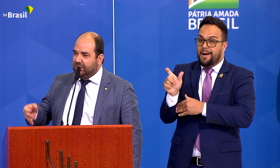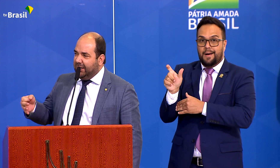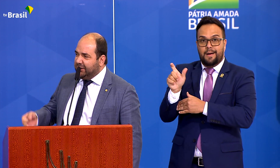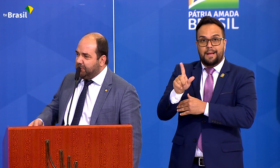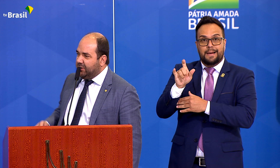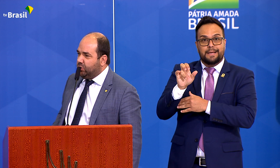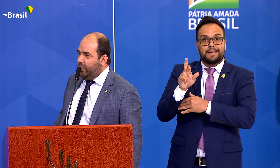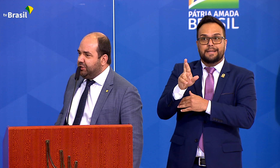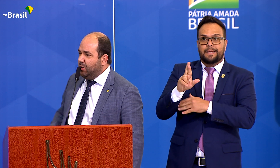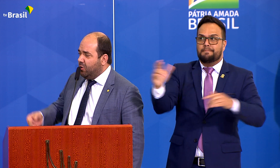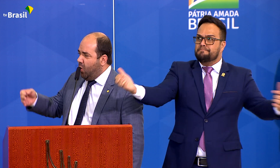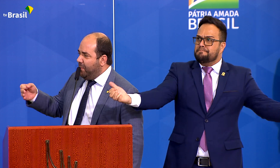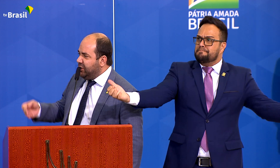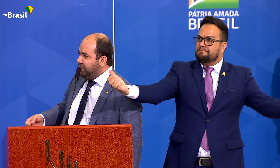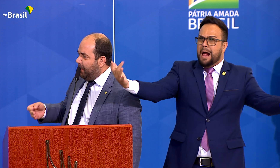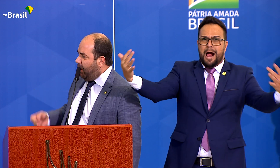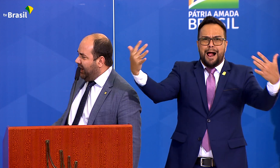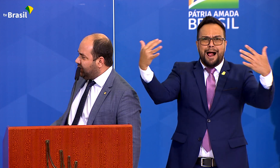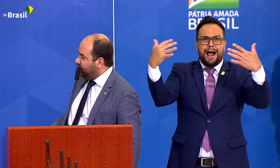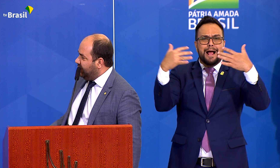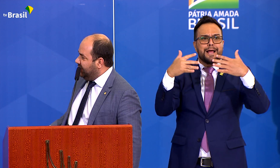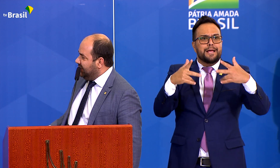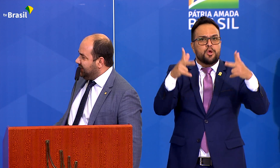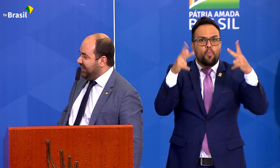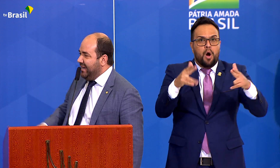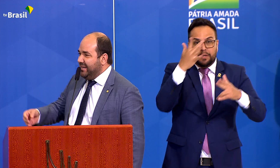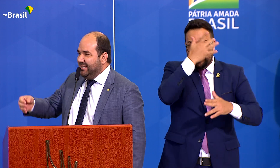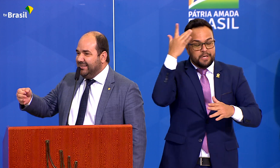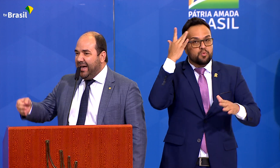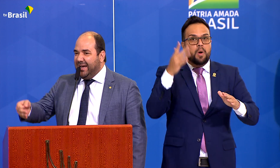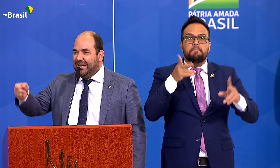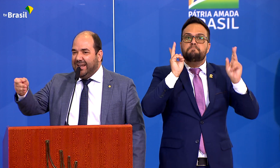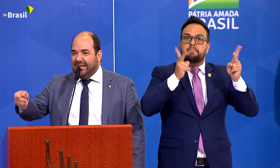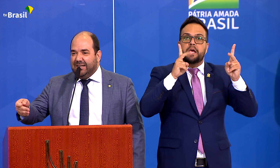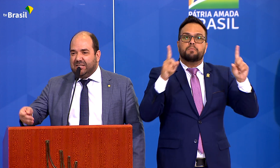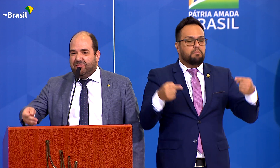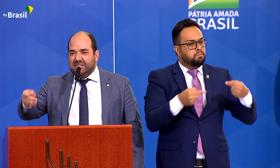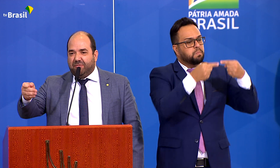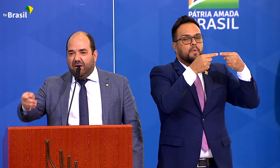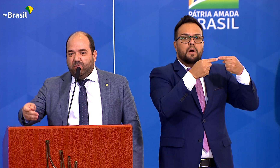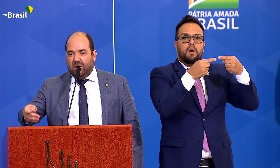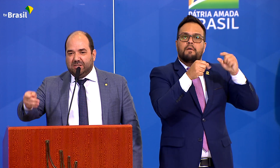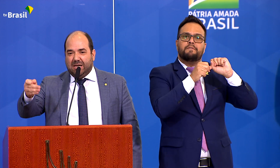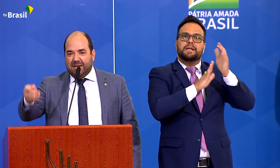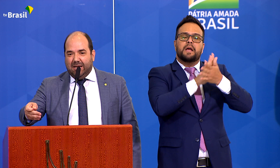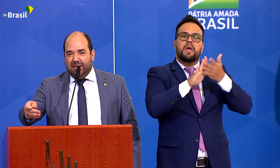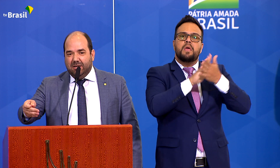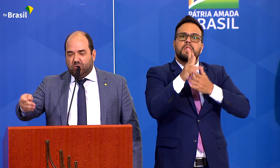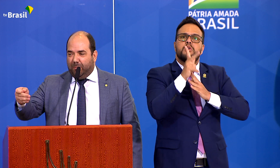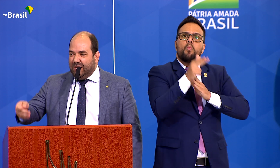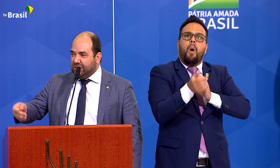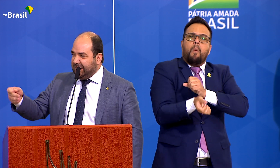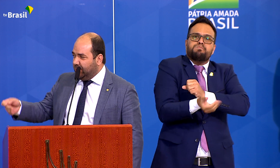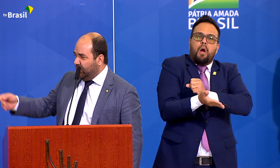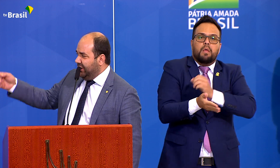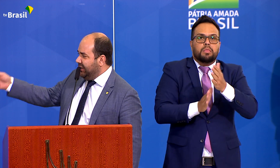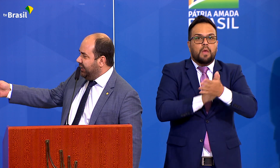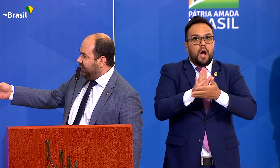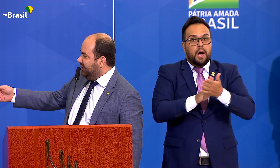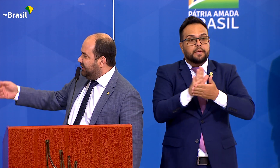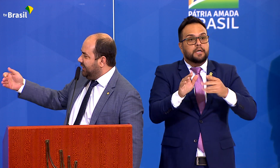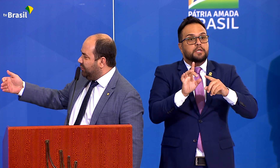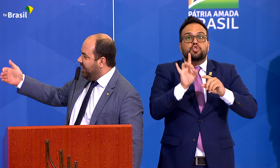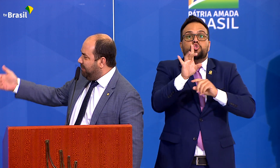reuniu tantas pessoas com o mesmo propósito sem dar nada sem fazer favor sem nada somente